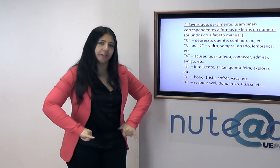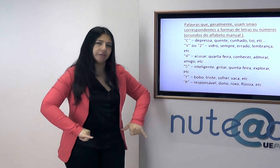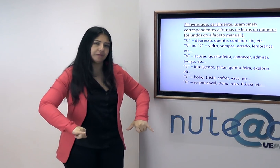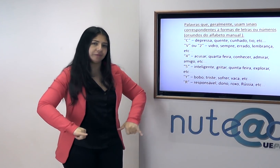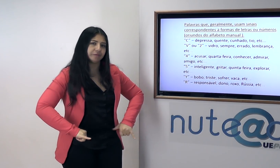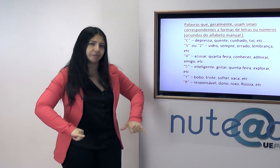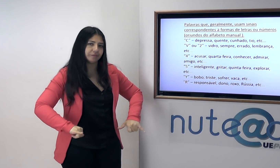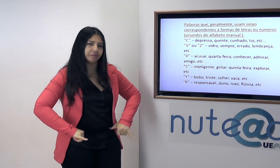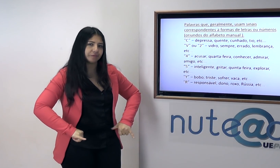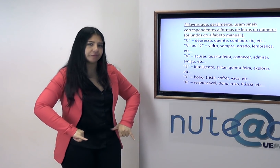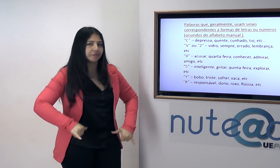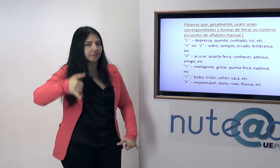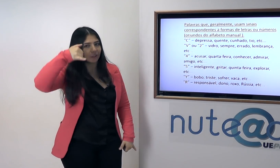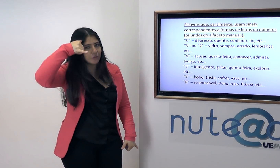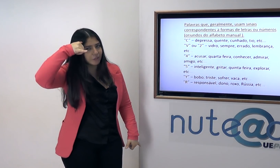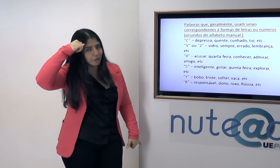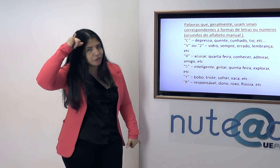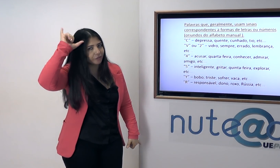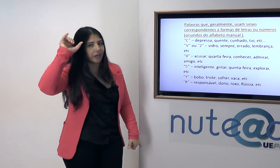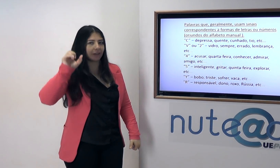Sofrer. E o sinal de vaca.